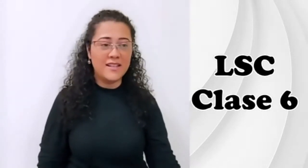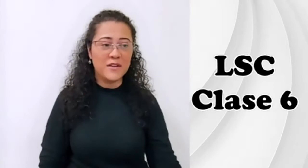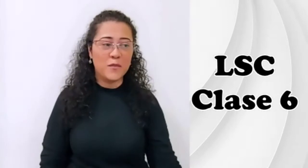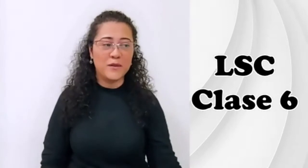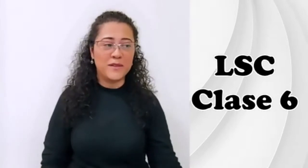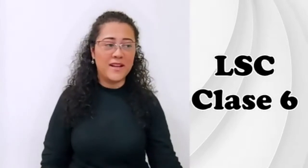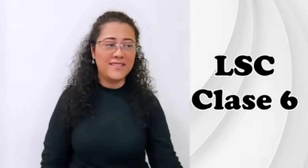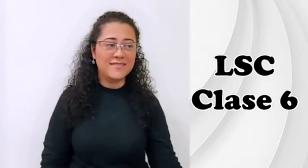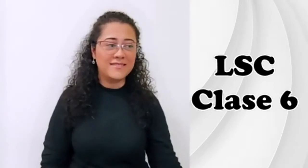o preguntar?